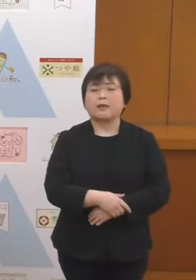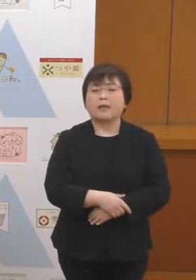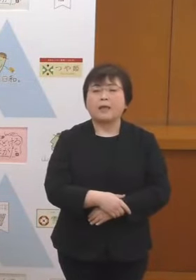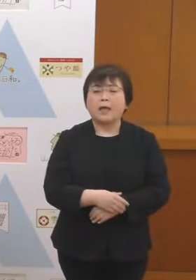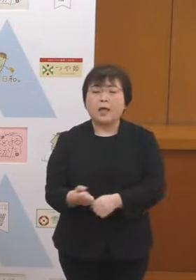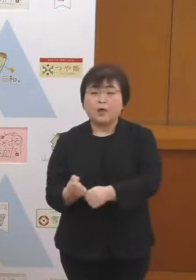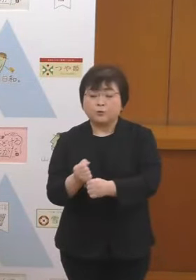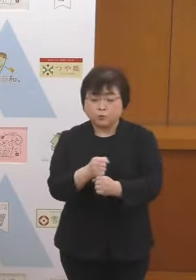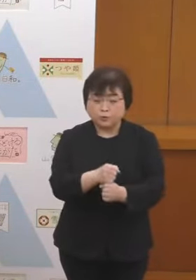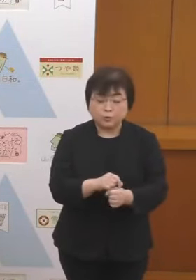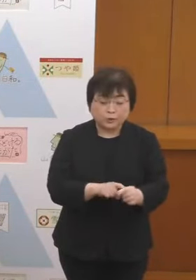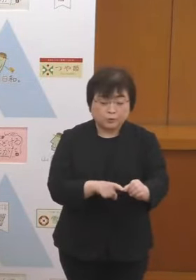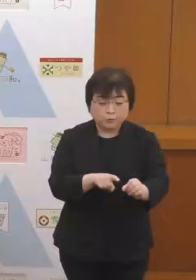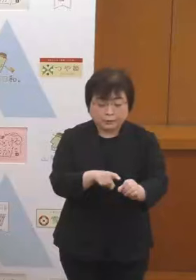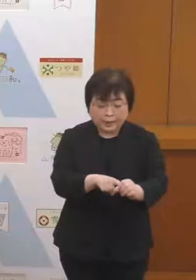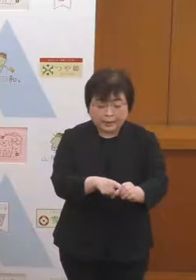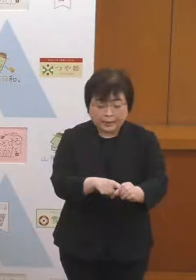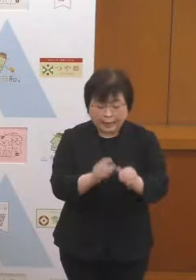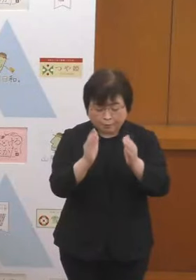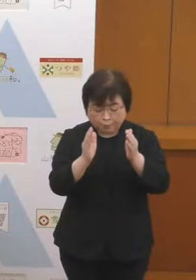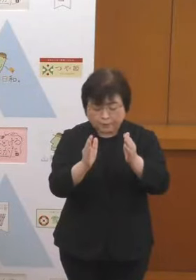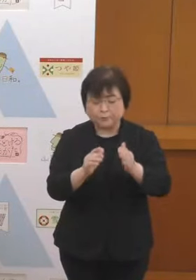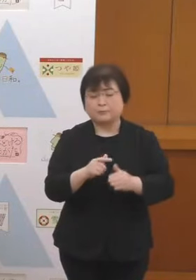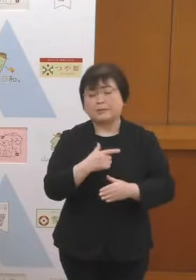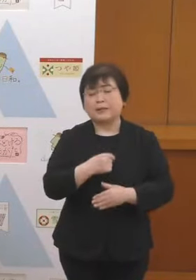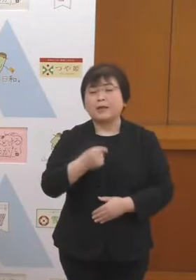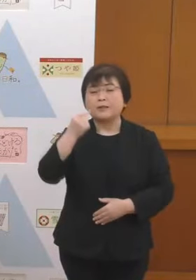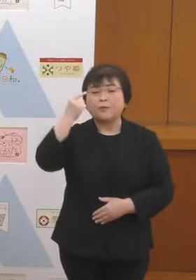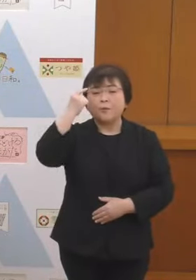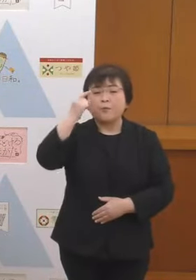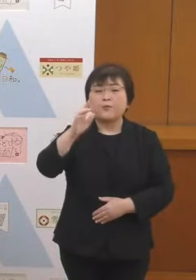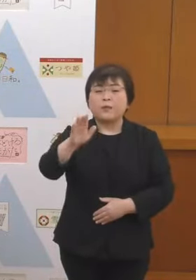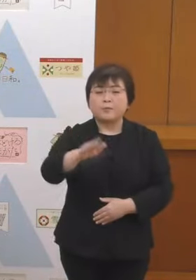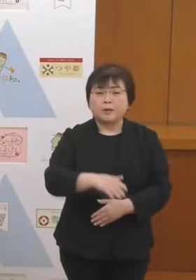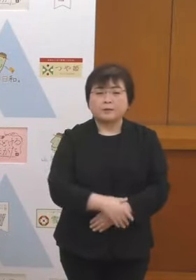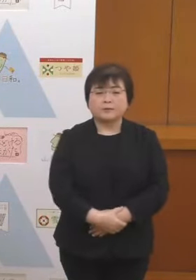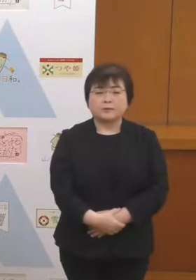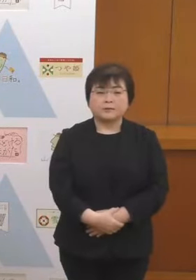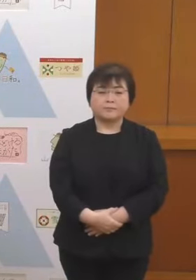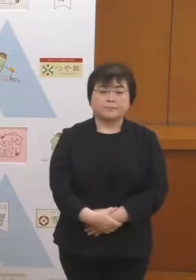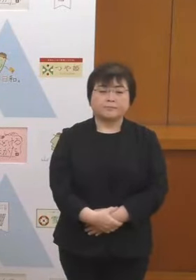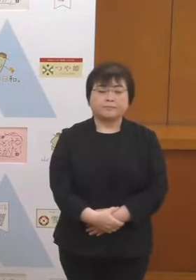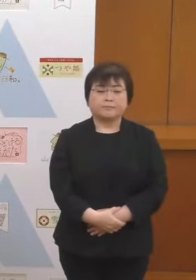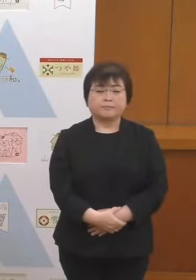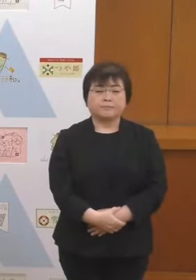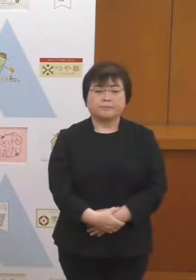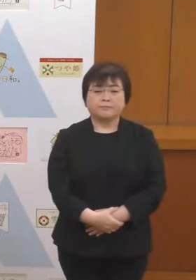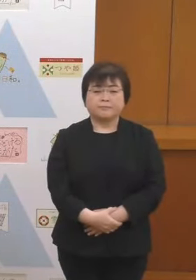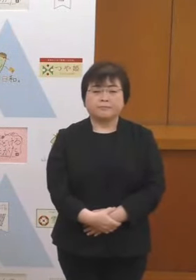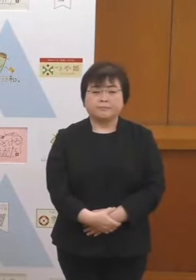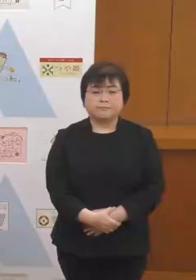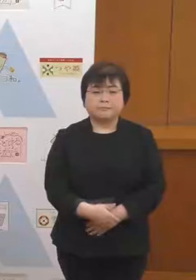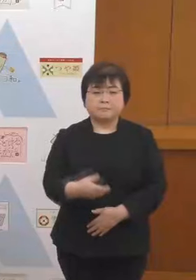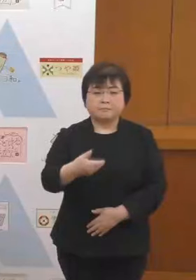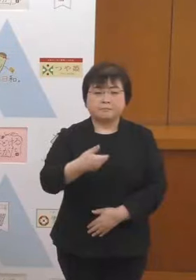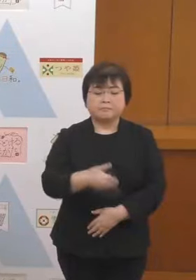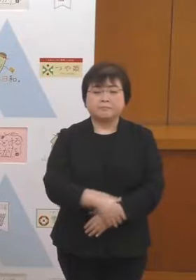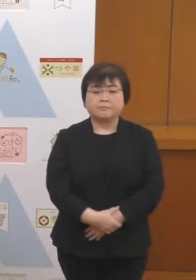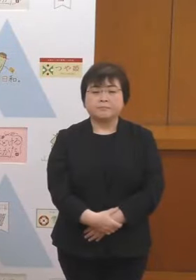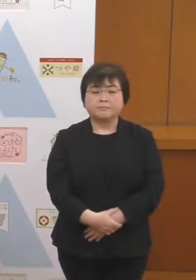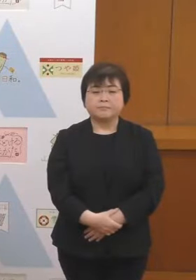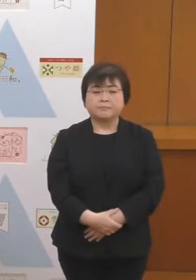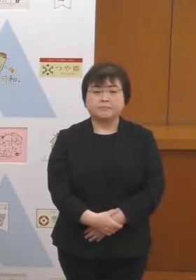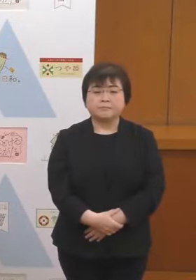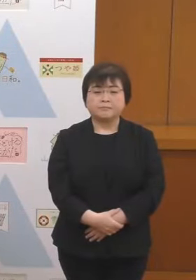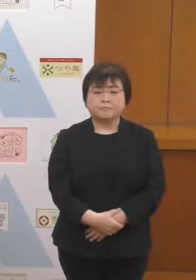復旧に向けて取り組んでいきたいという風に思っていますありがとうございます